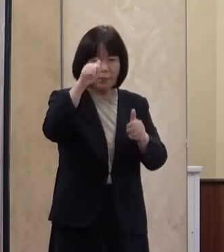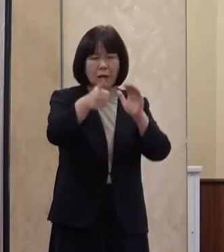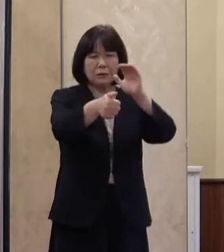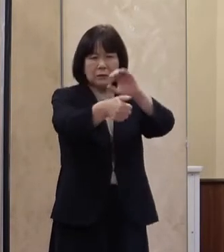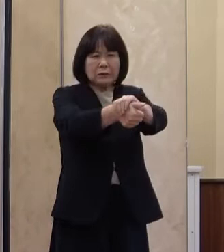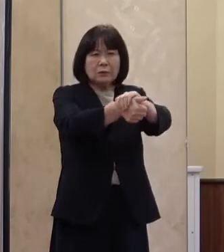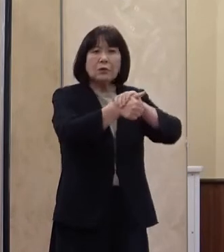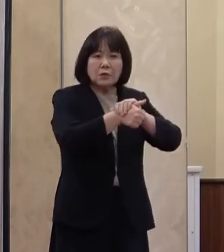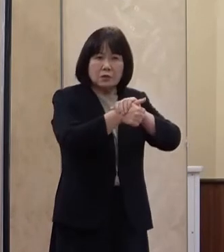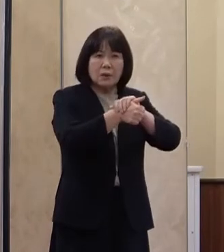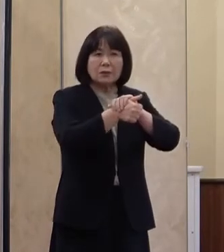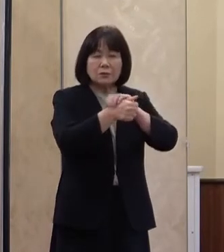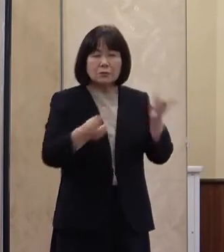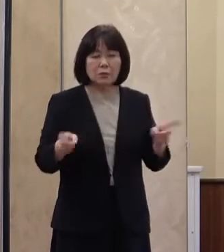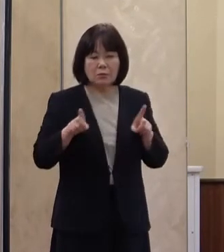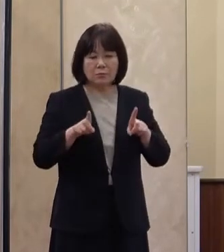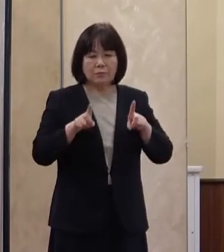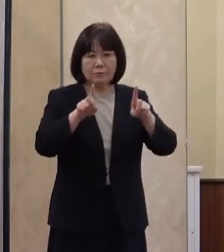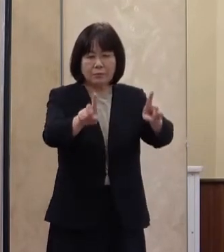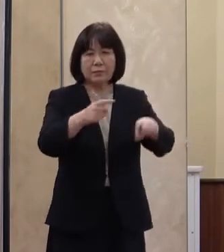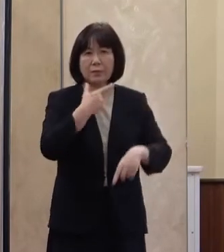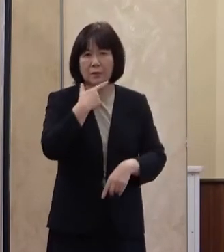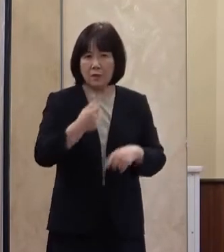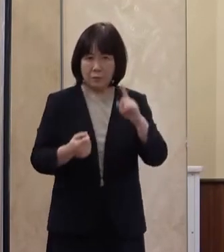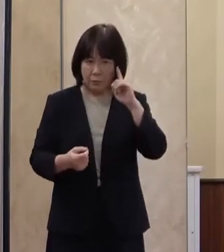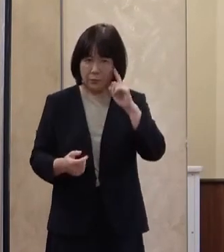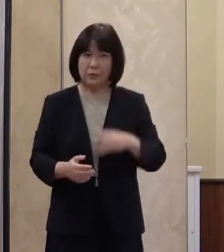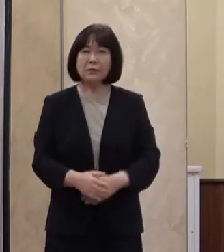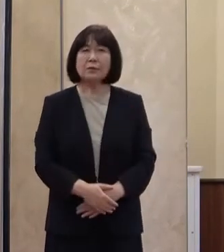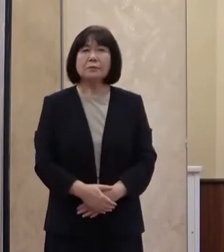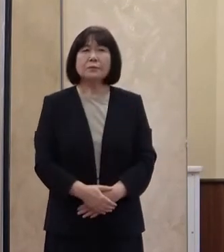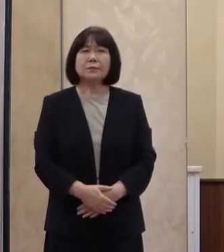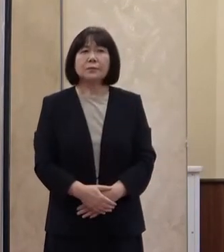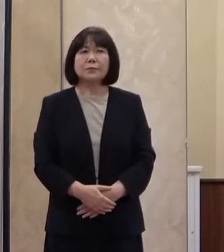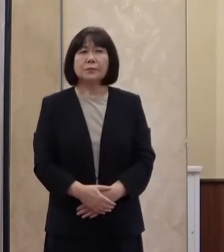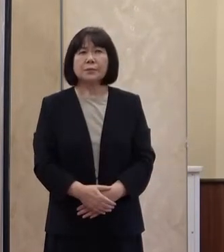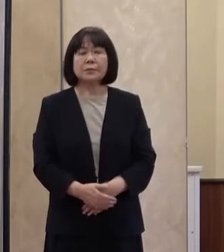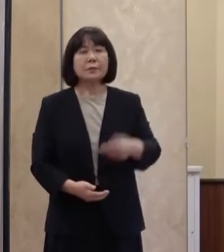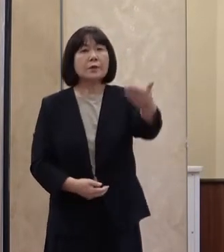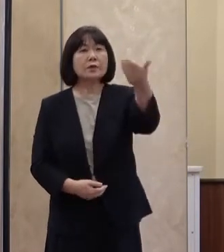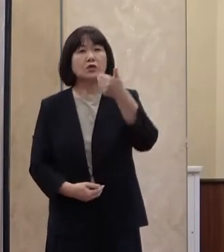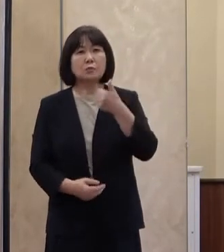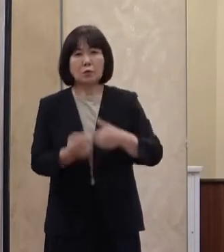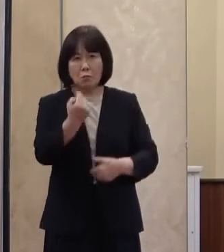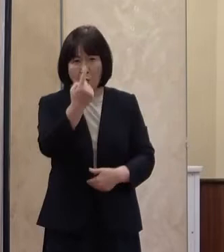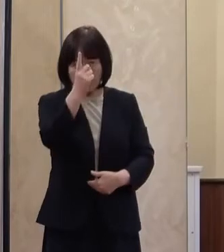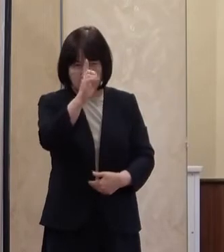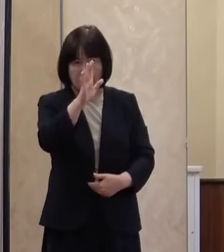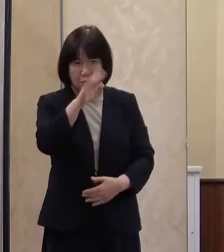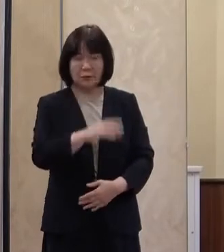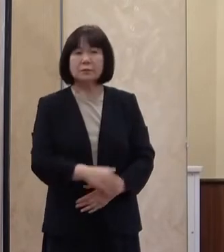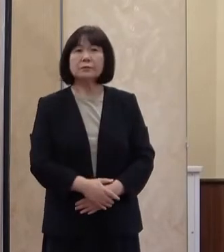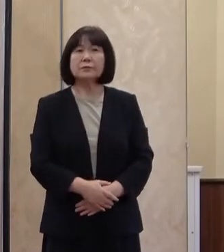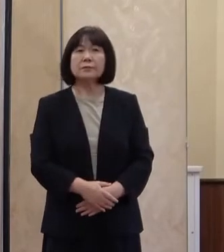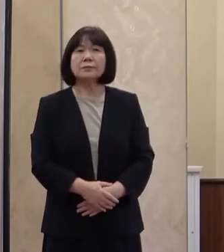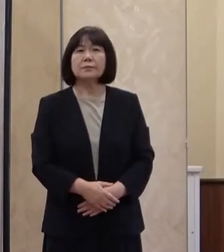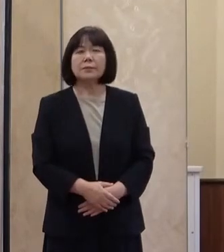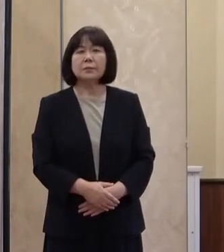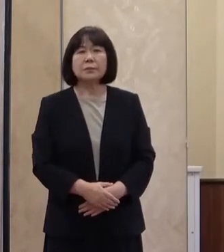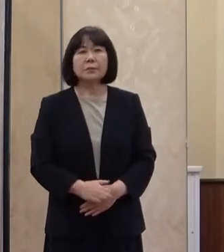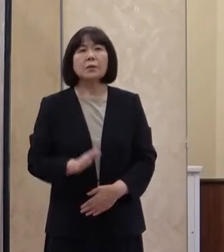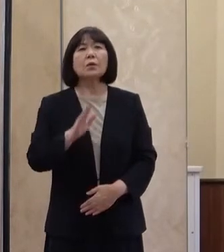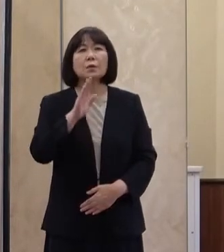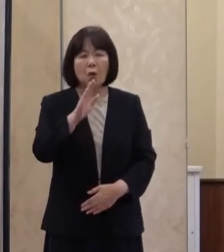は両輪でやっていきたいというふうに思います。 そしてあともう一点なんですけども、これ今後